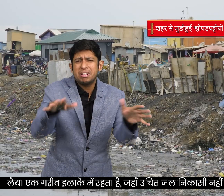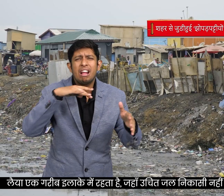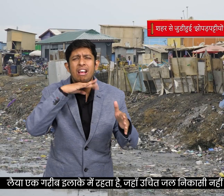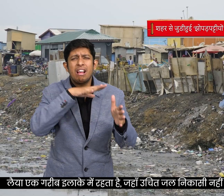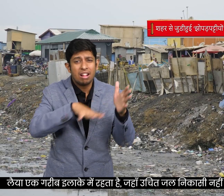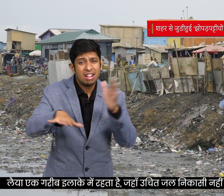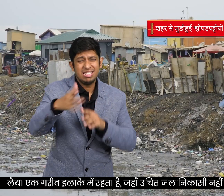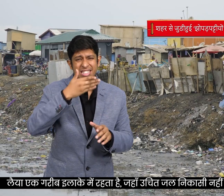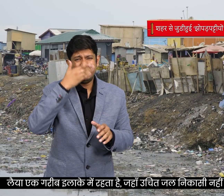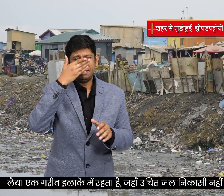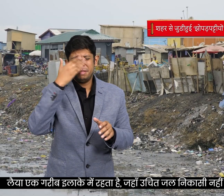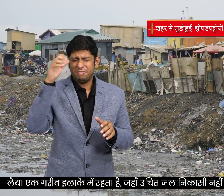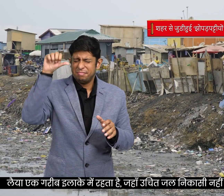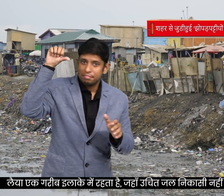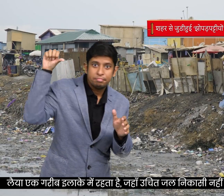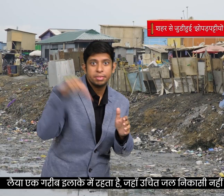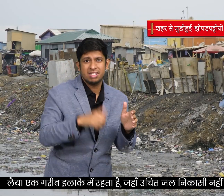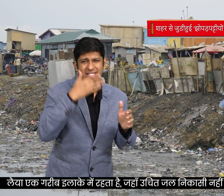है,